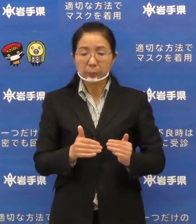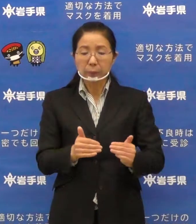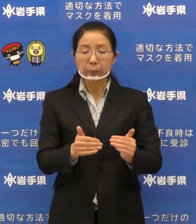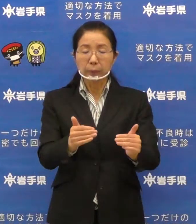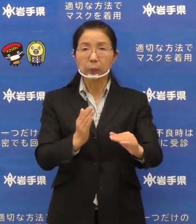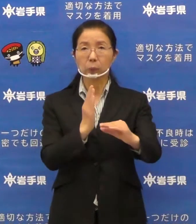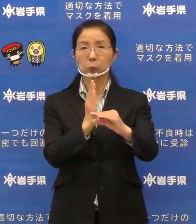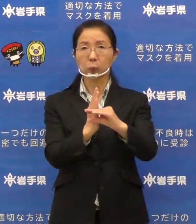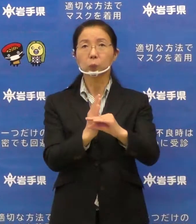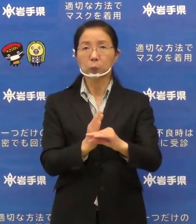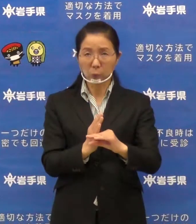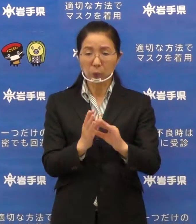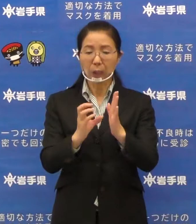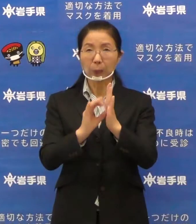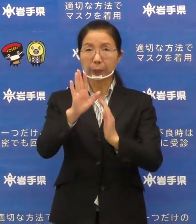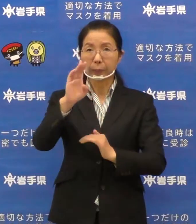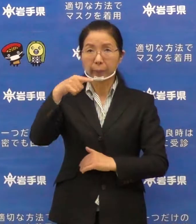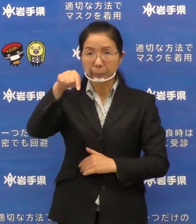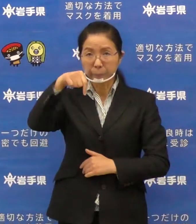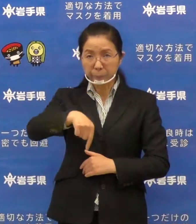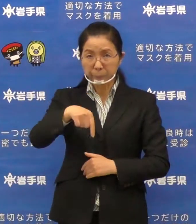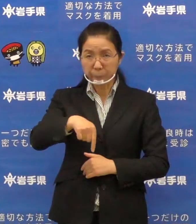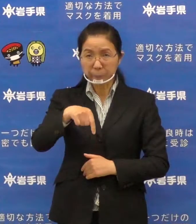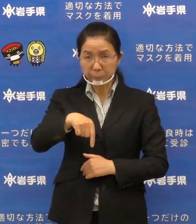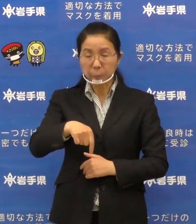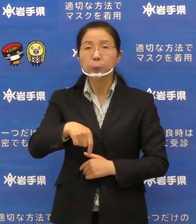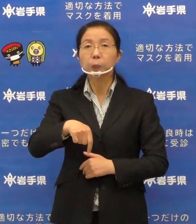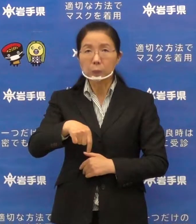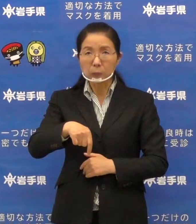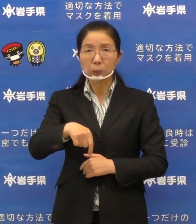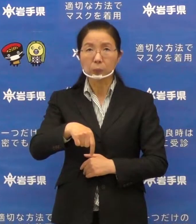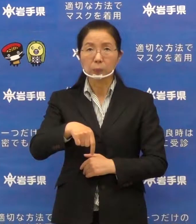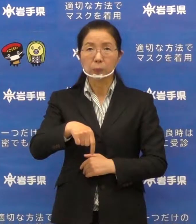して、岩手県においても、